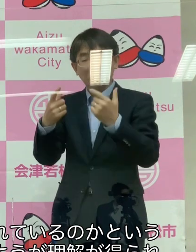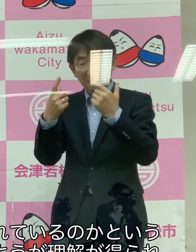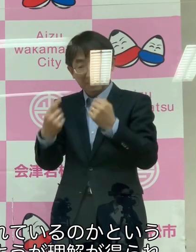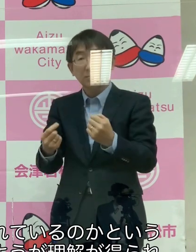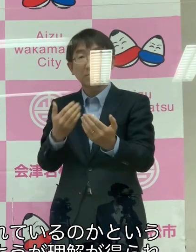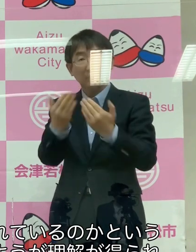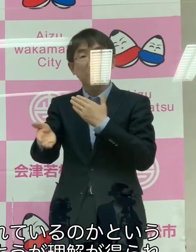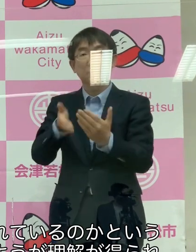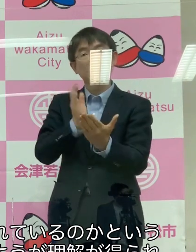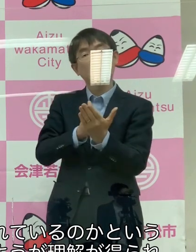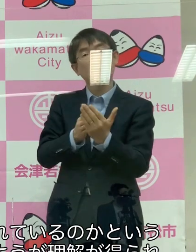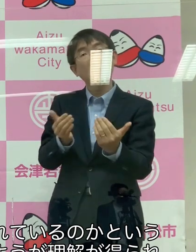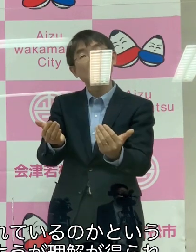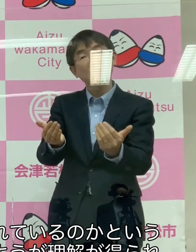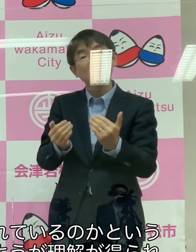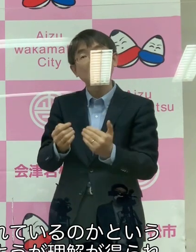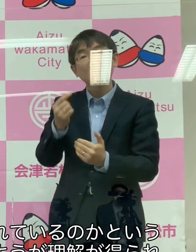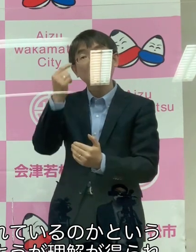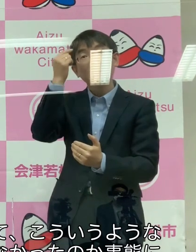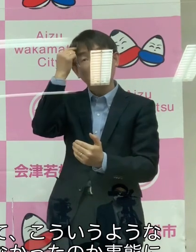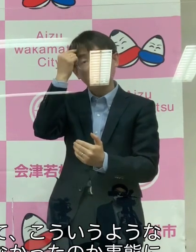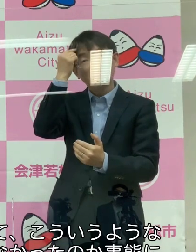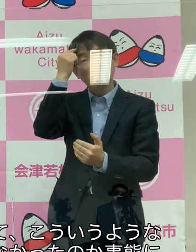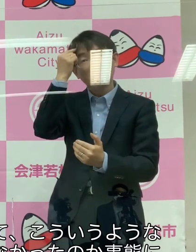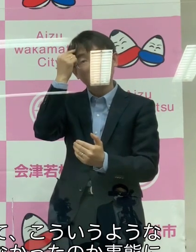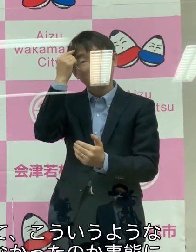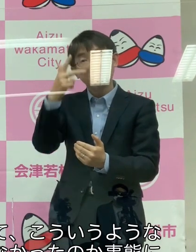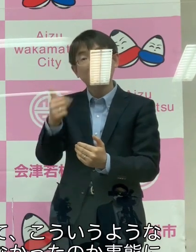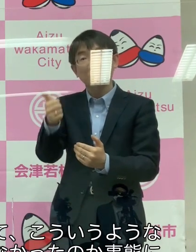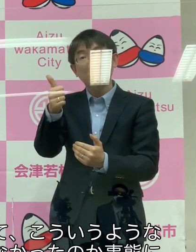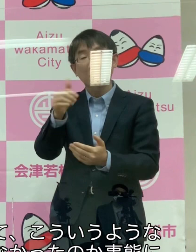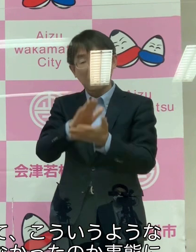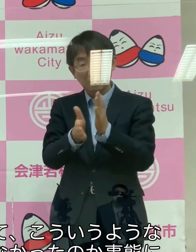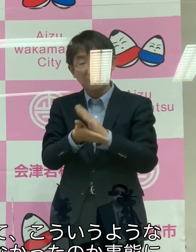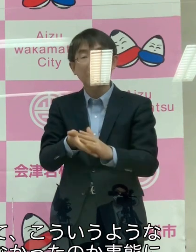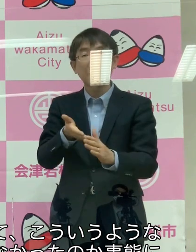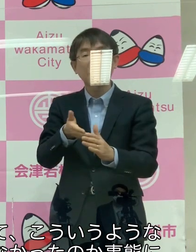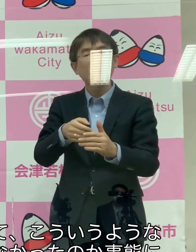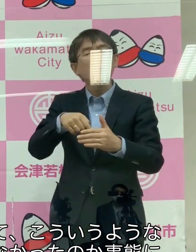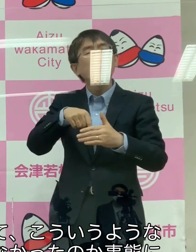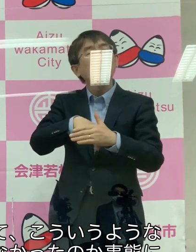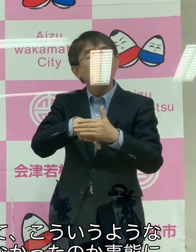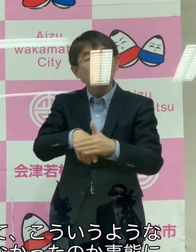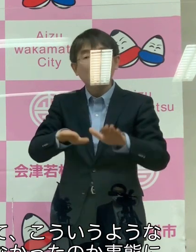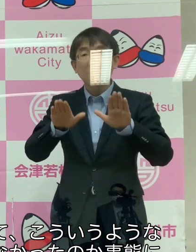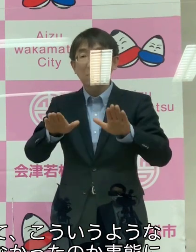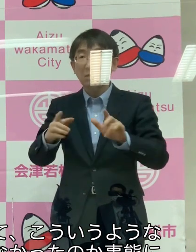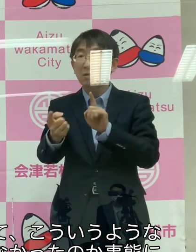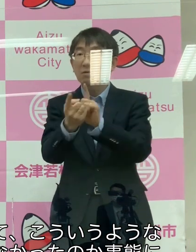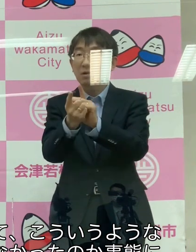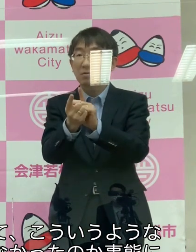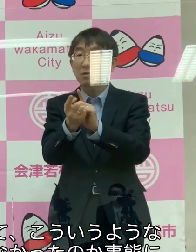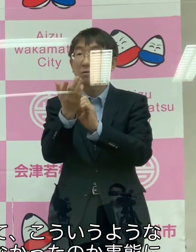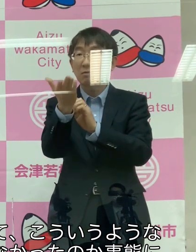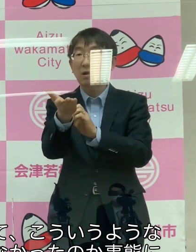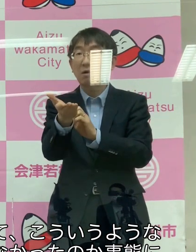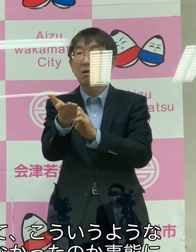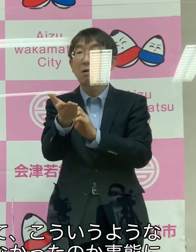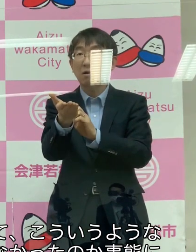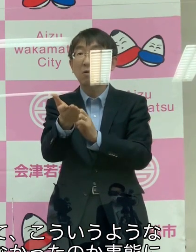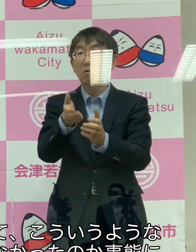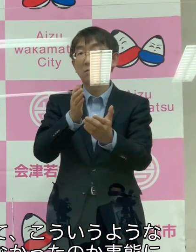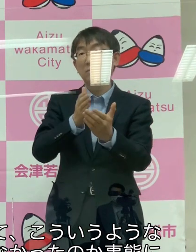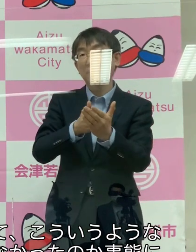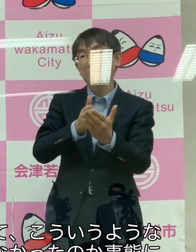明された方が多分理解もやりやすいと思うので、 はい、 市長の時間もう一度改めてどうしてこういうような対応を取らなければならない事態になっているのかというのを、 は